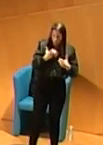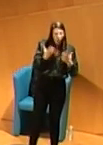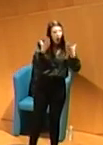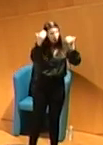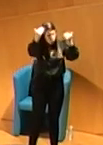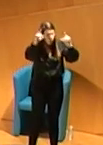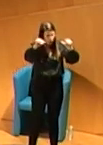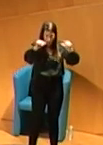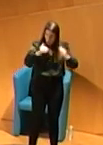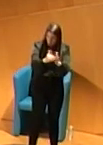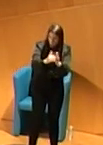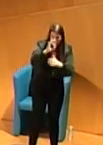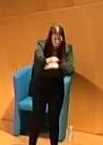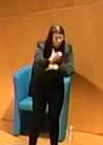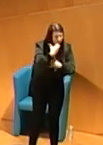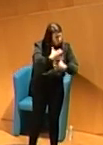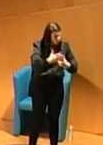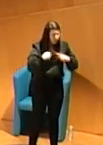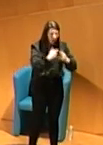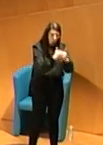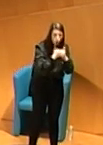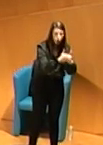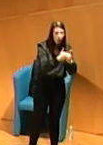retrouvé envie de vivre comme avec eux. On est dans ce